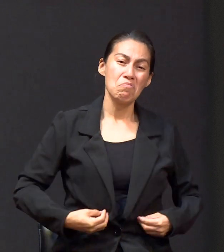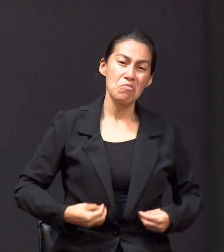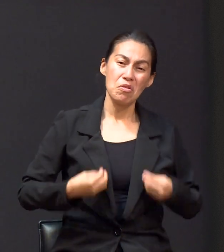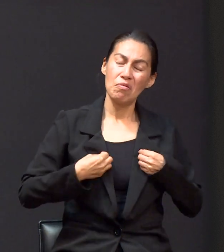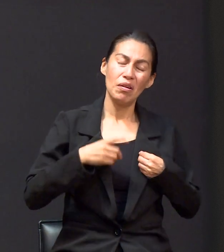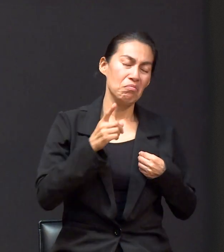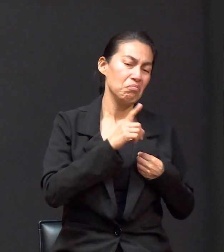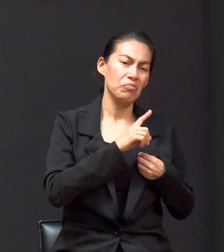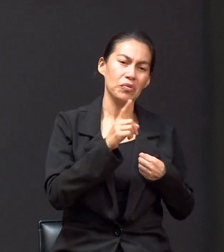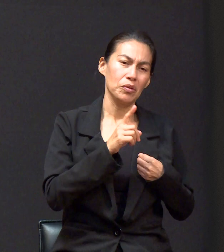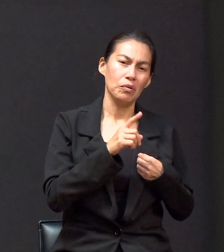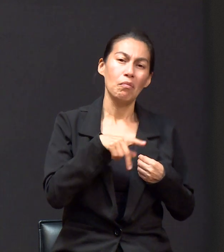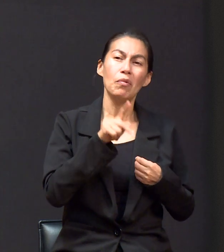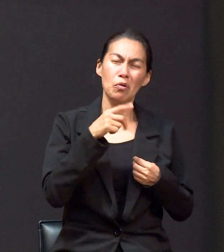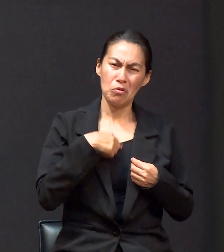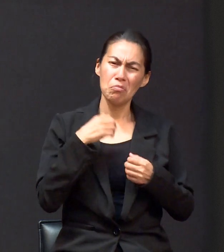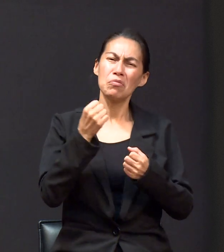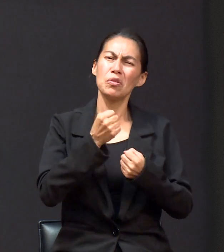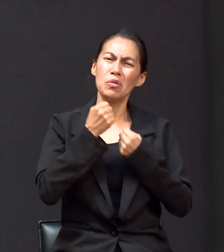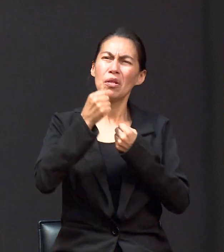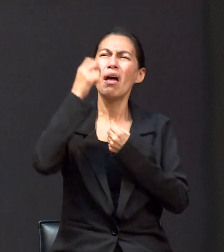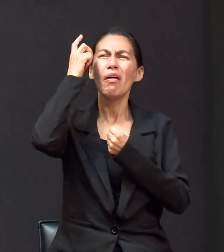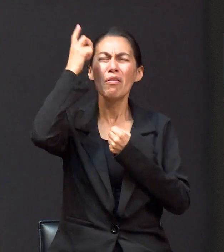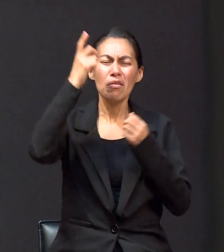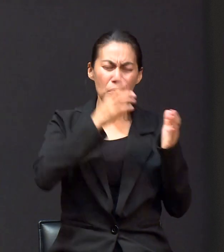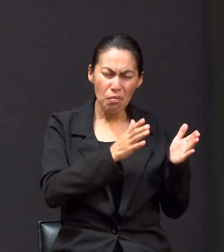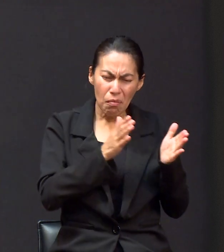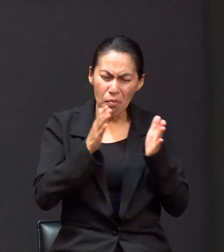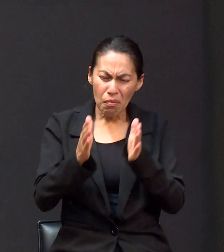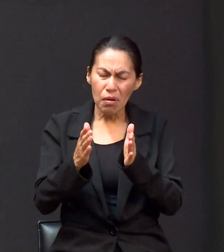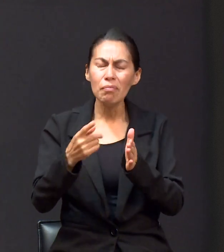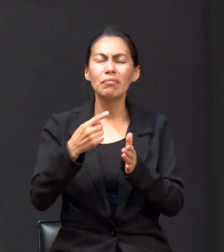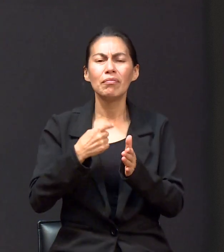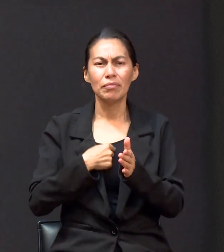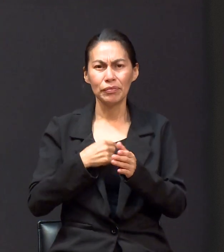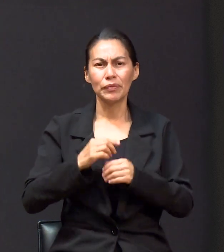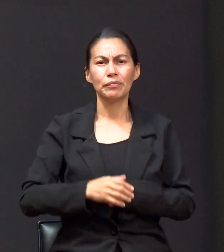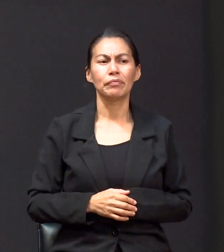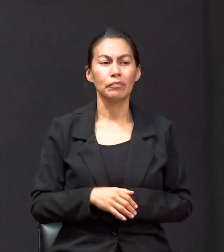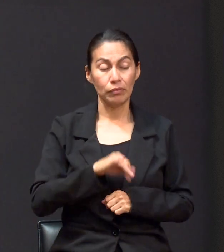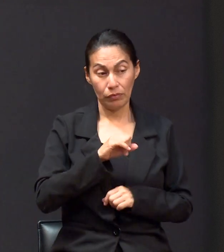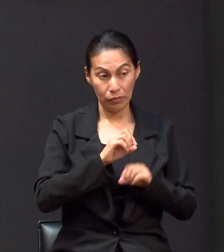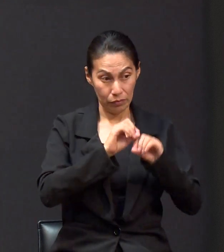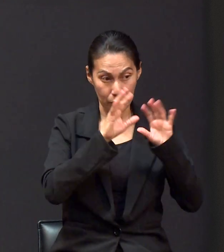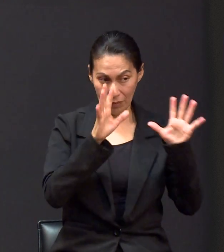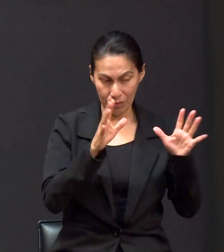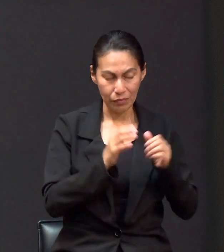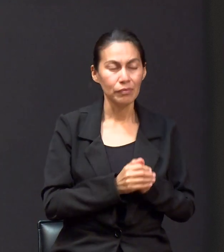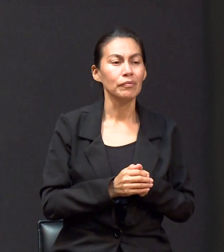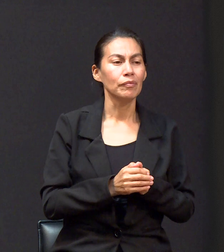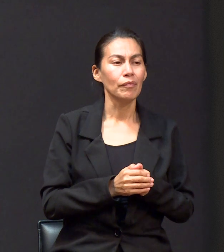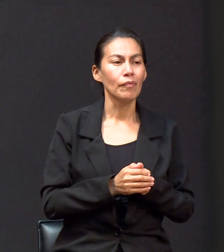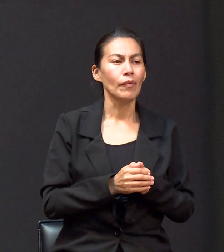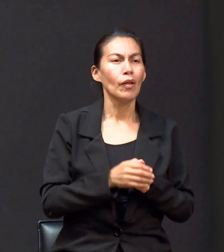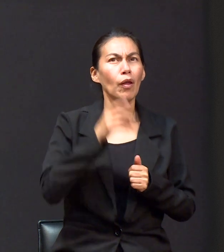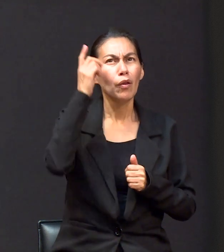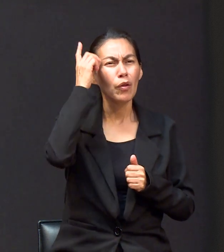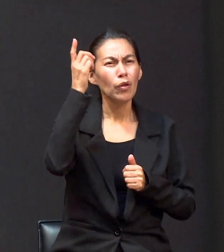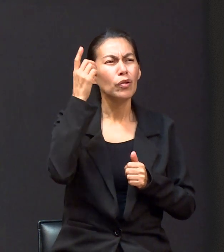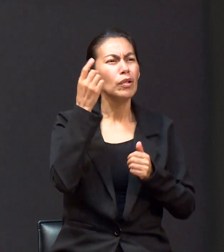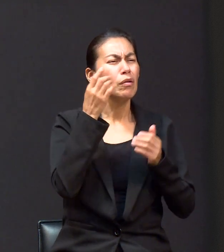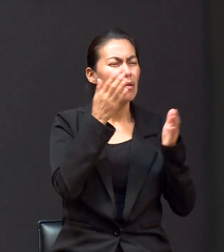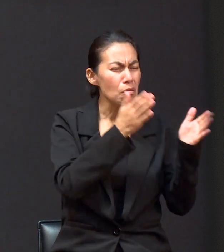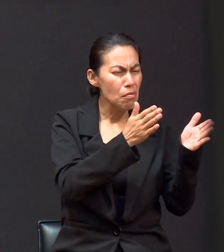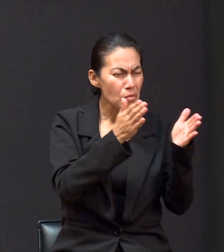Dios. Dios debe tener algo para mí. Sin duda alguna. Y en este deseo que Dios